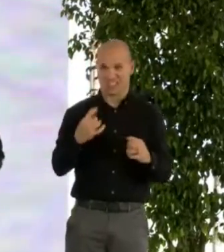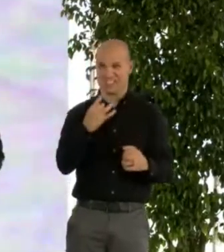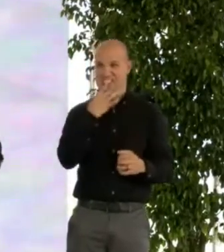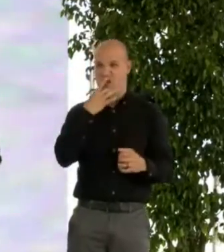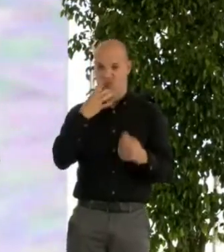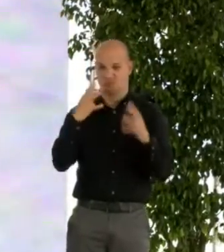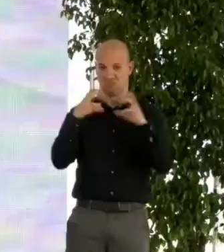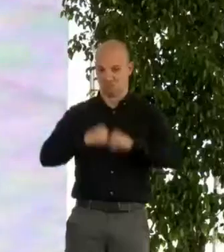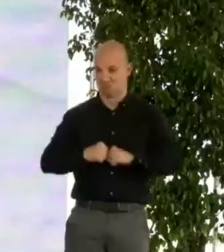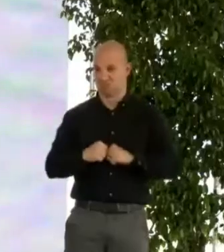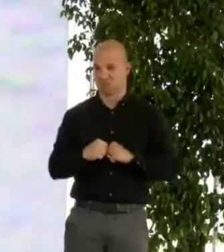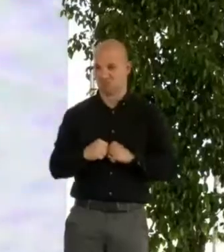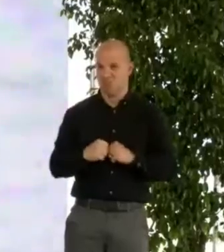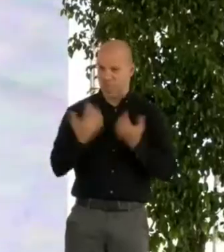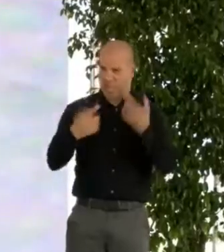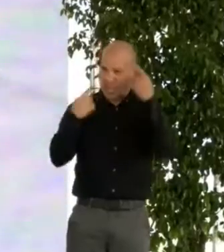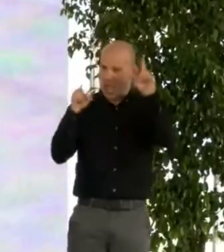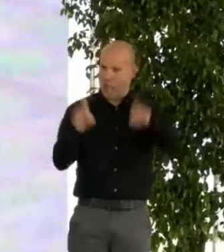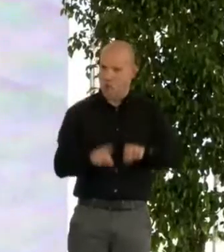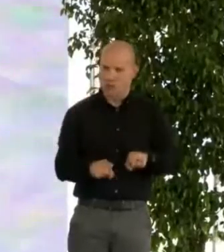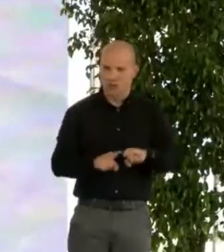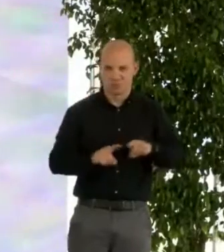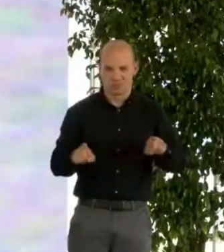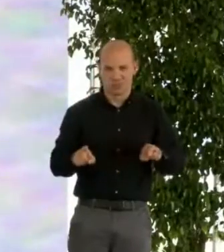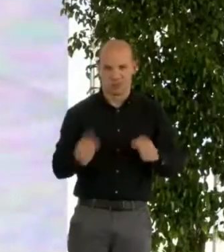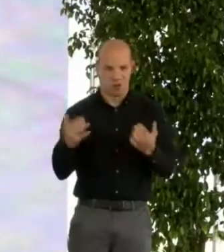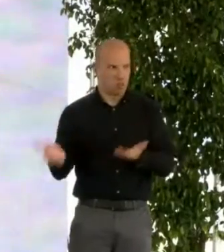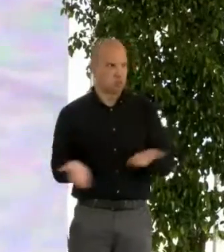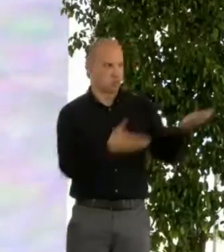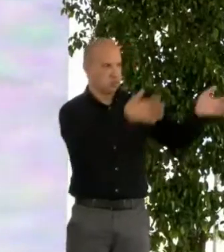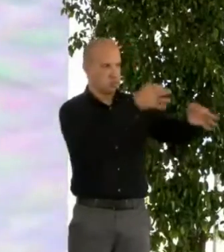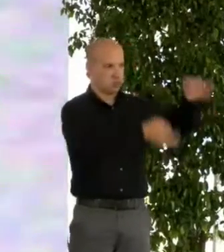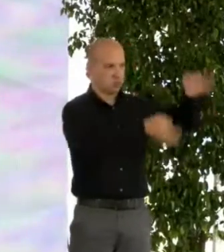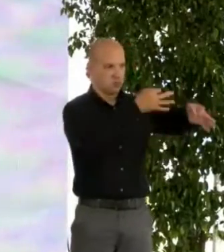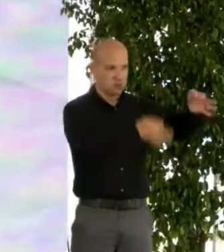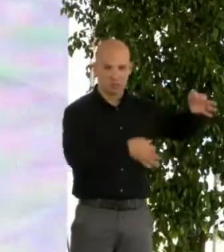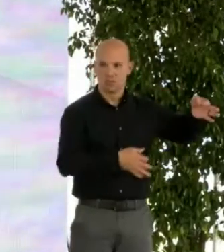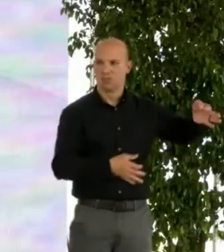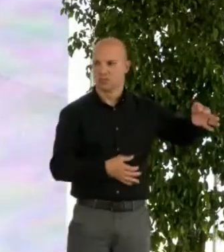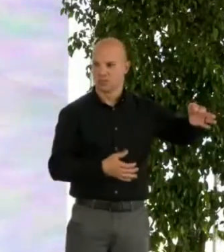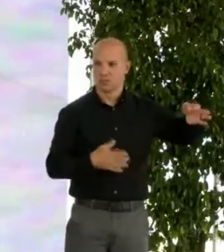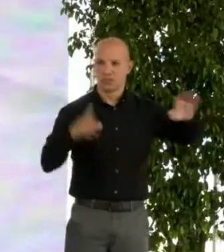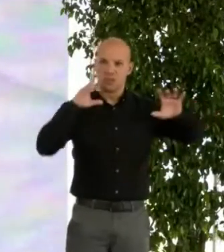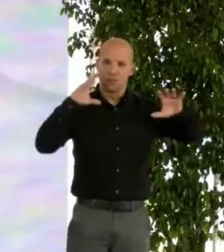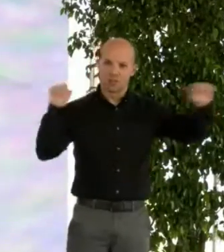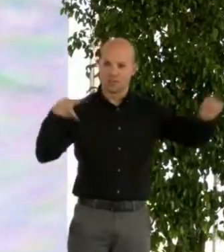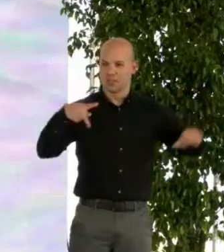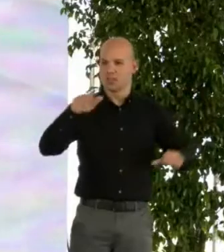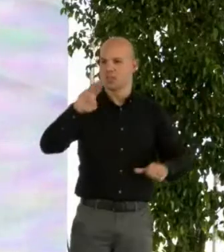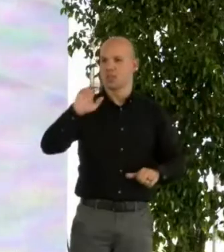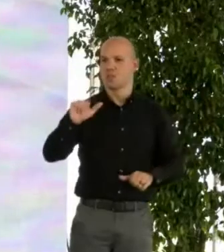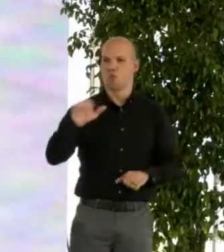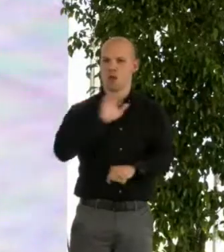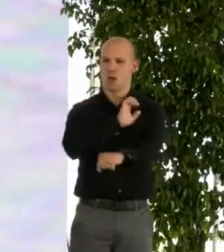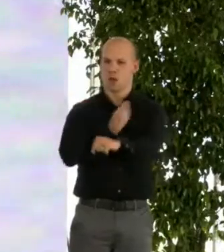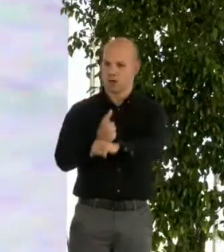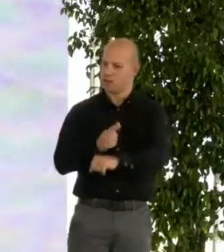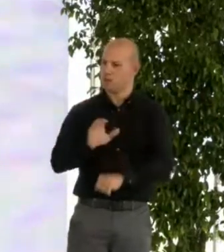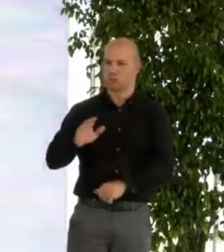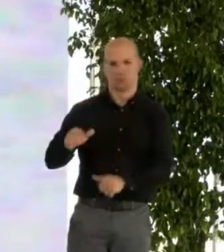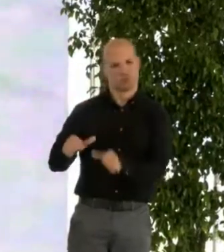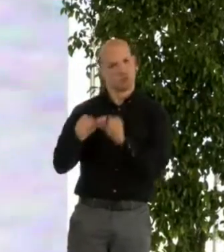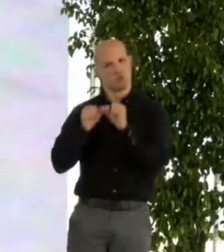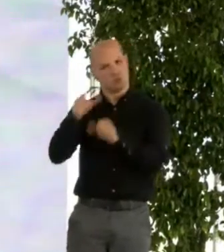acuerdo preliminar, lo cierto es que la pugna está en el tribunal y el presidente de Puma Energy mantiene su